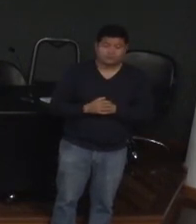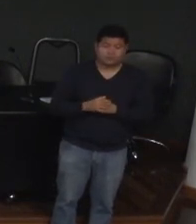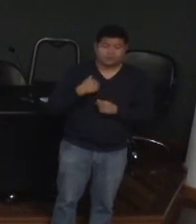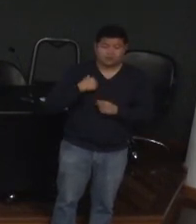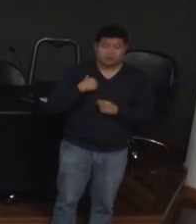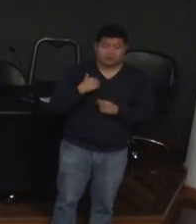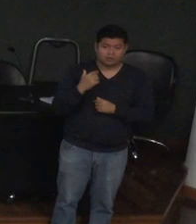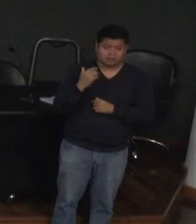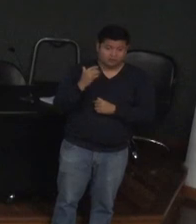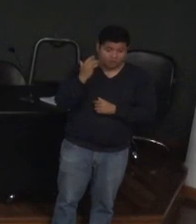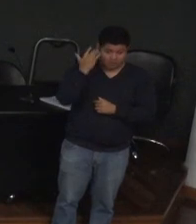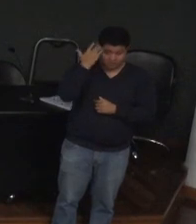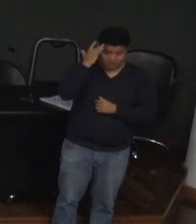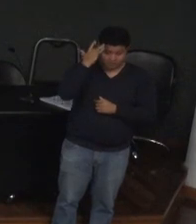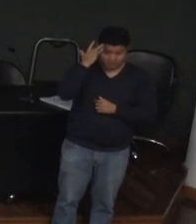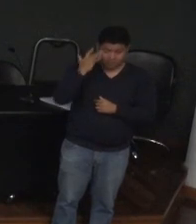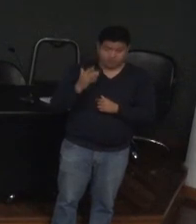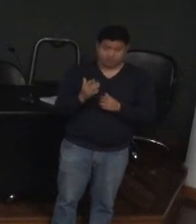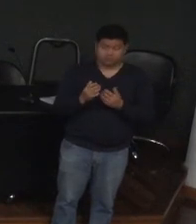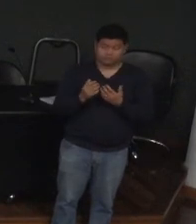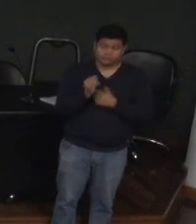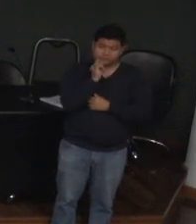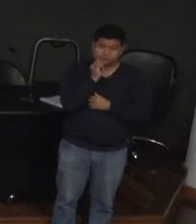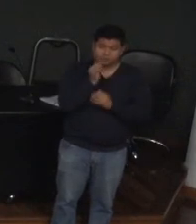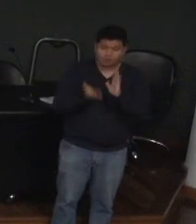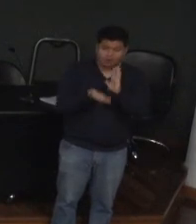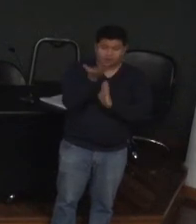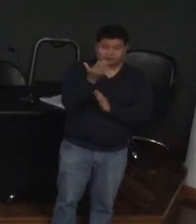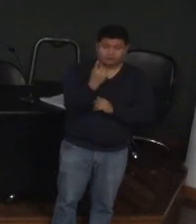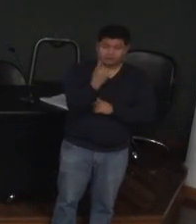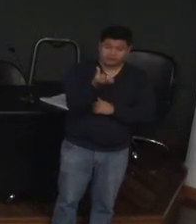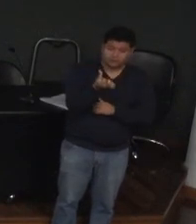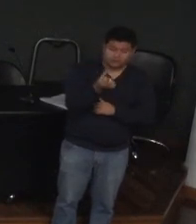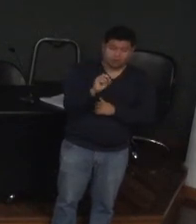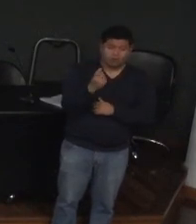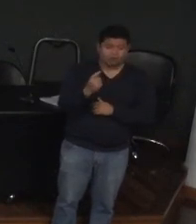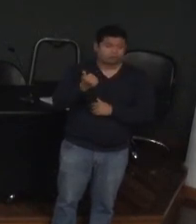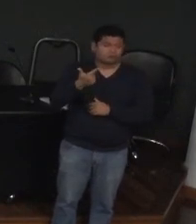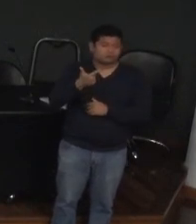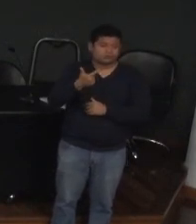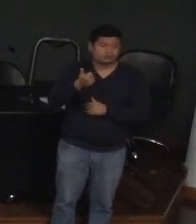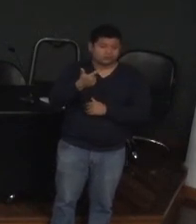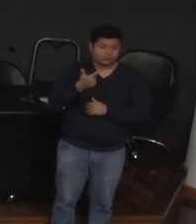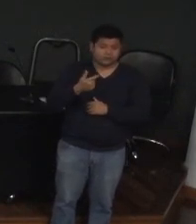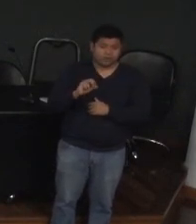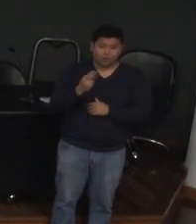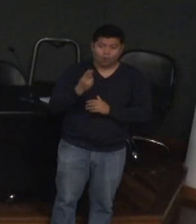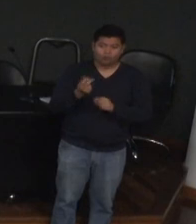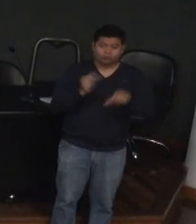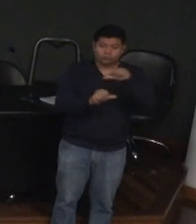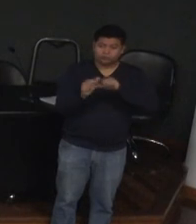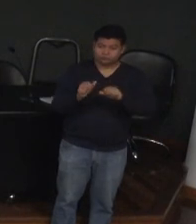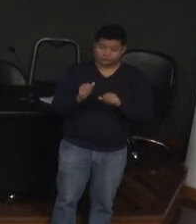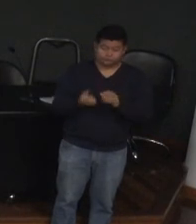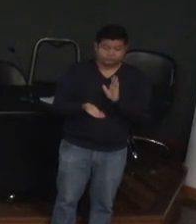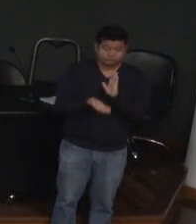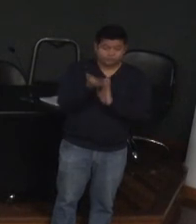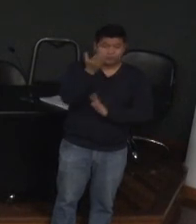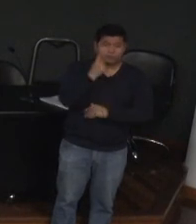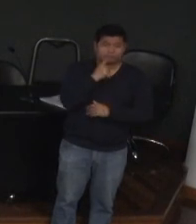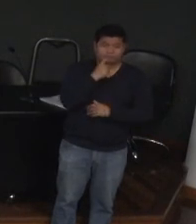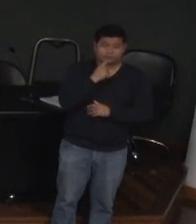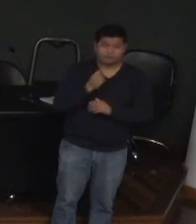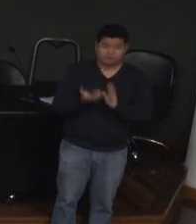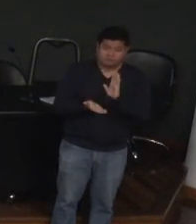altos esses outros aqui, né, o 16 e etc, o 12, ou eu posso aumentar esse vermelho. Quanto